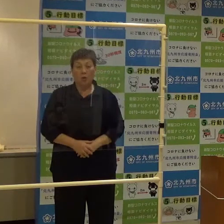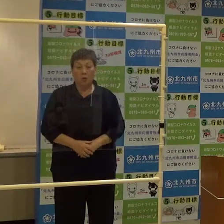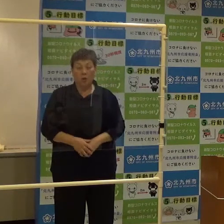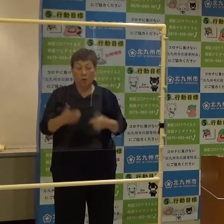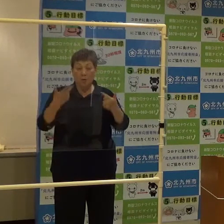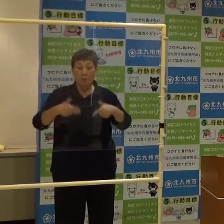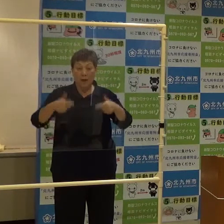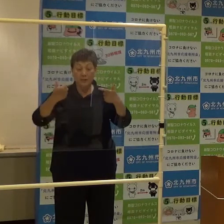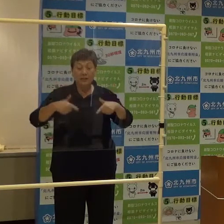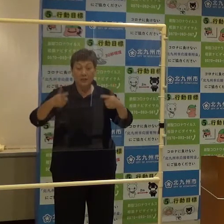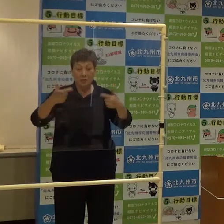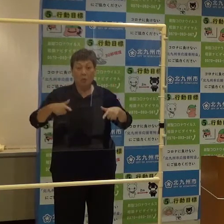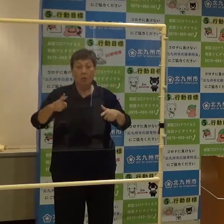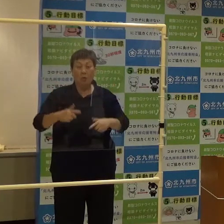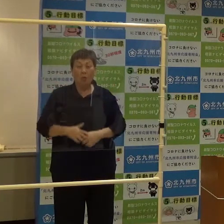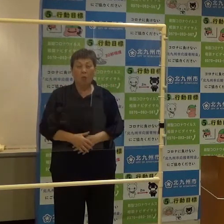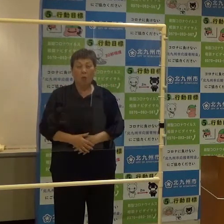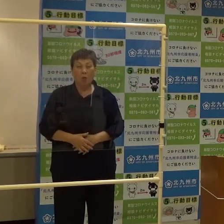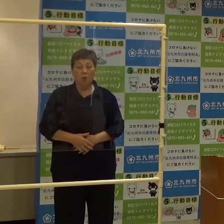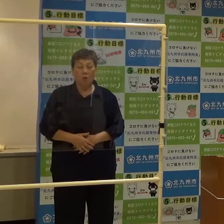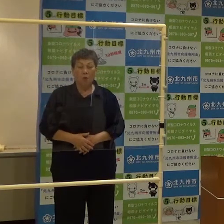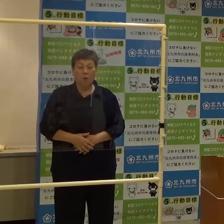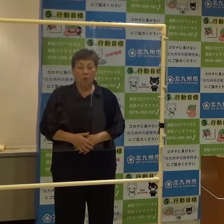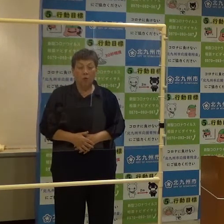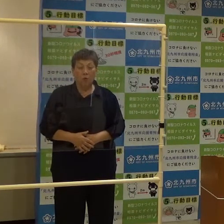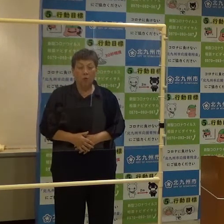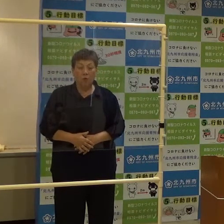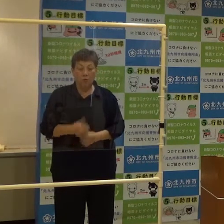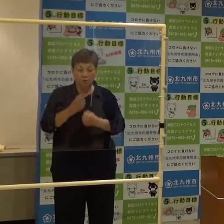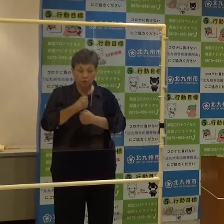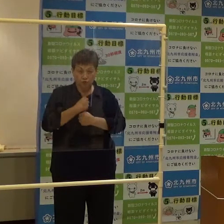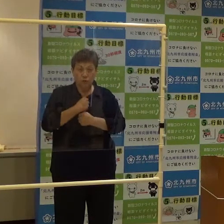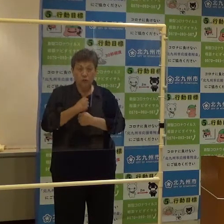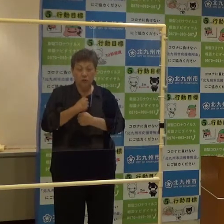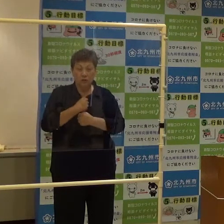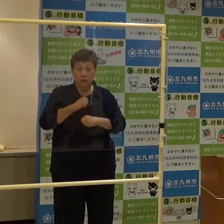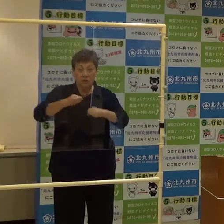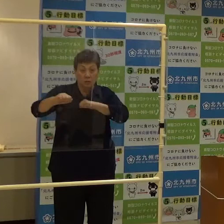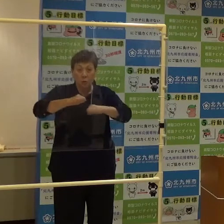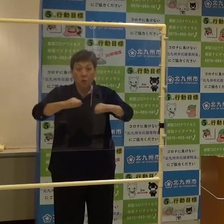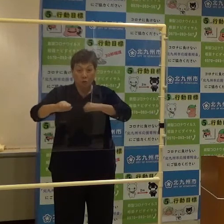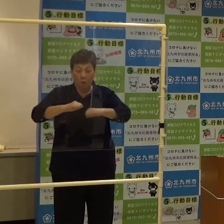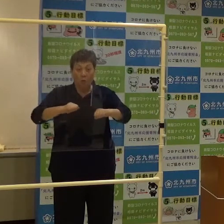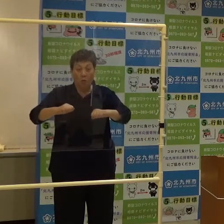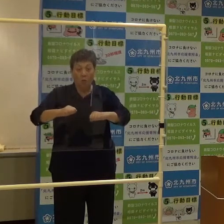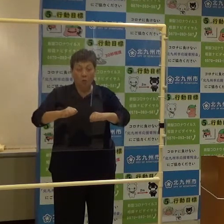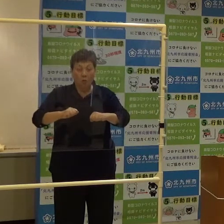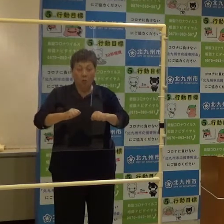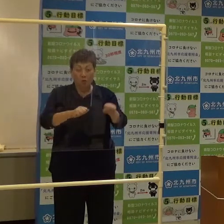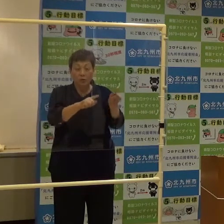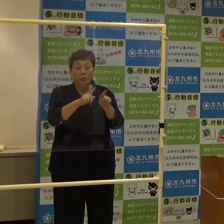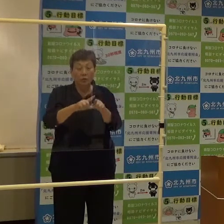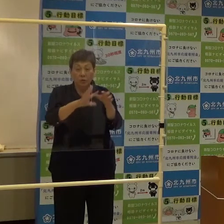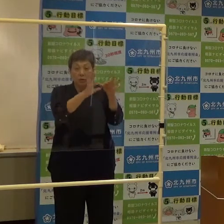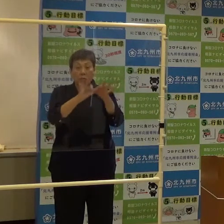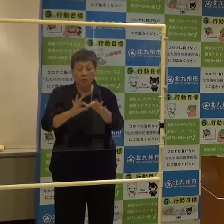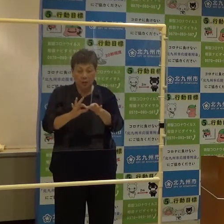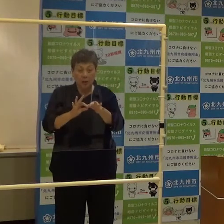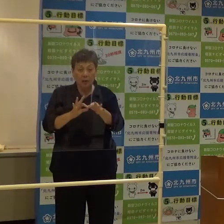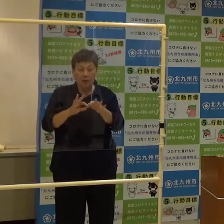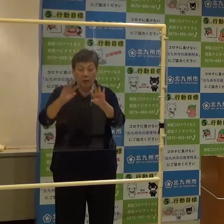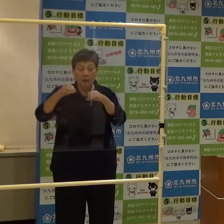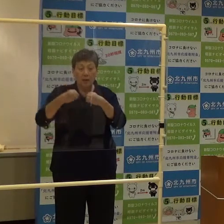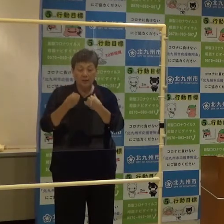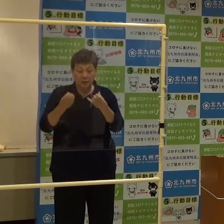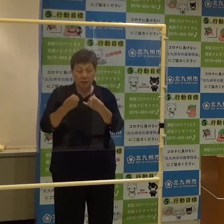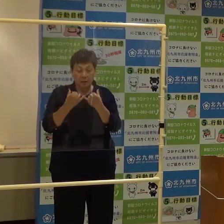毎日の日々の、注意、行動によりまして、大変感染リスクは